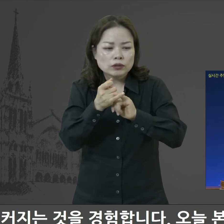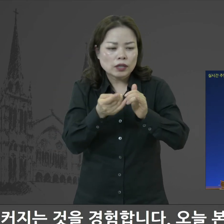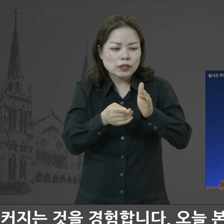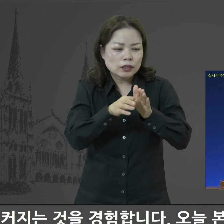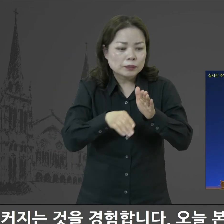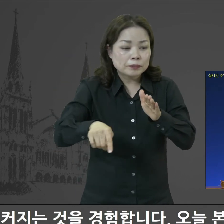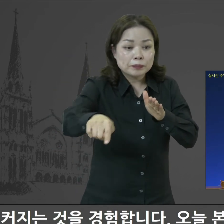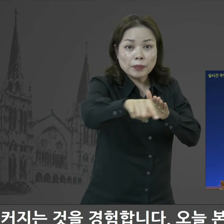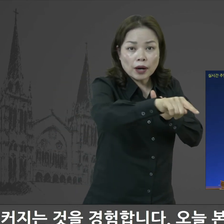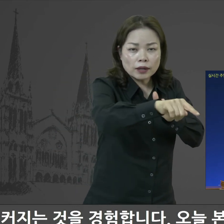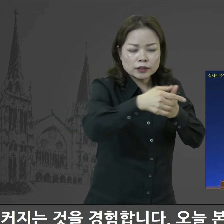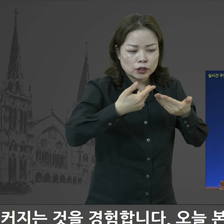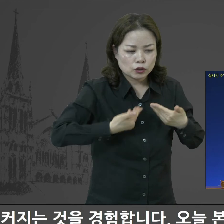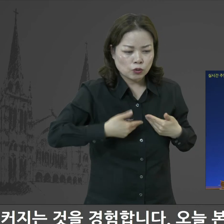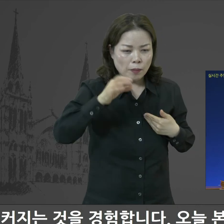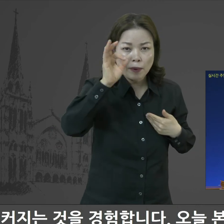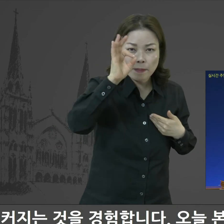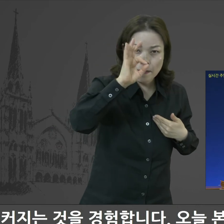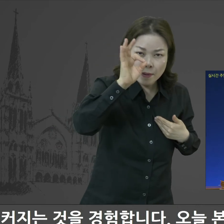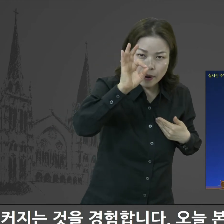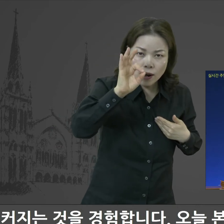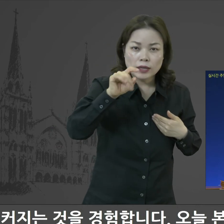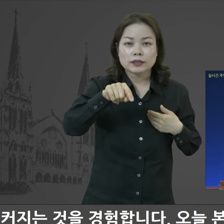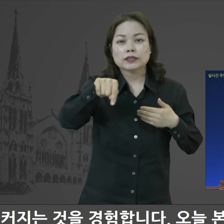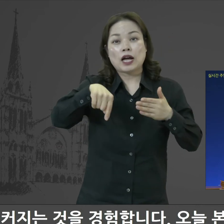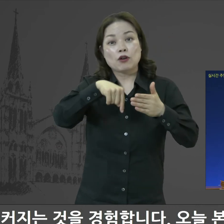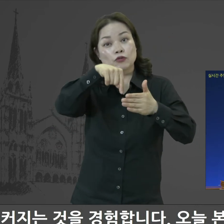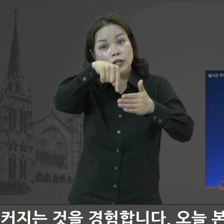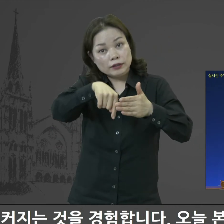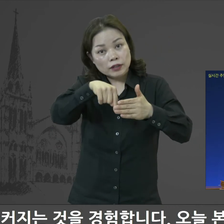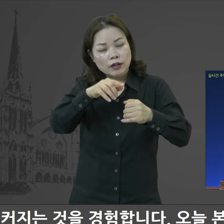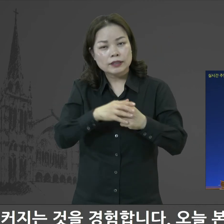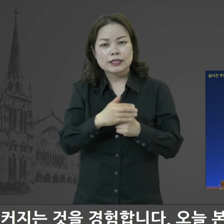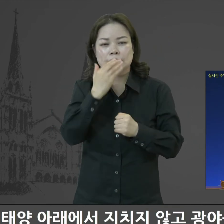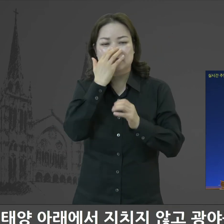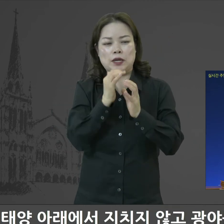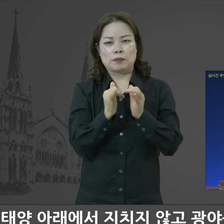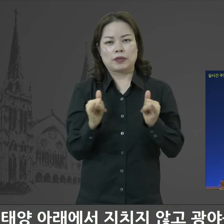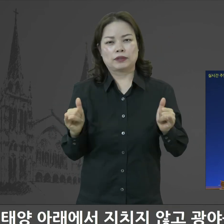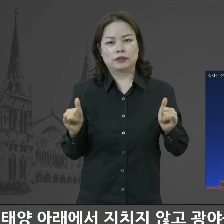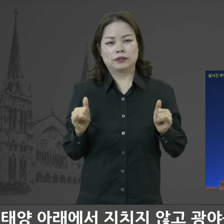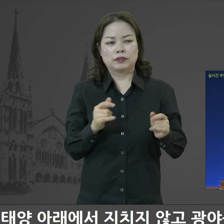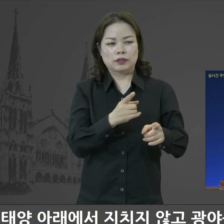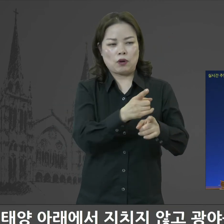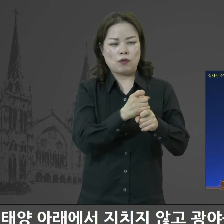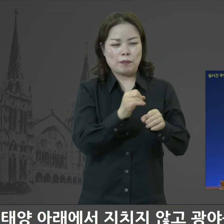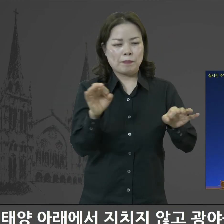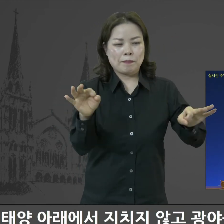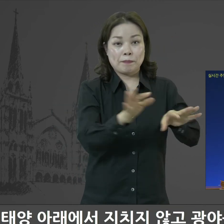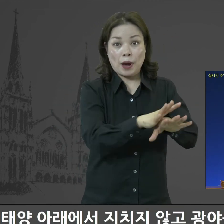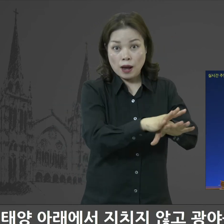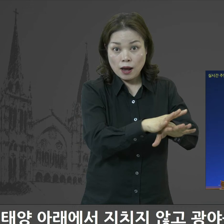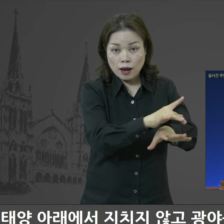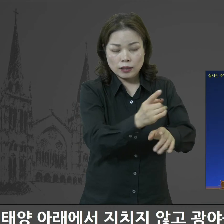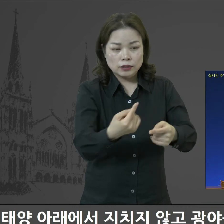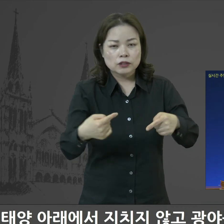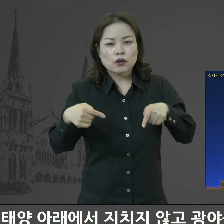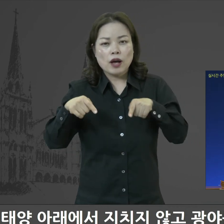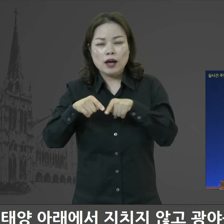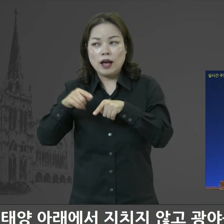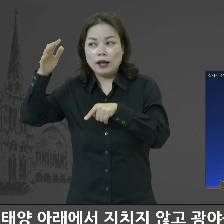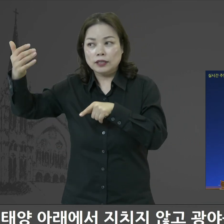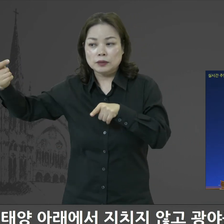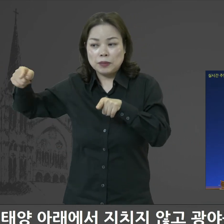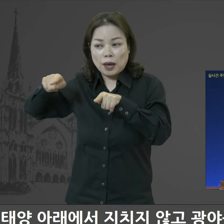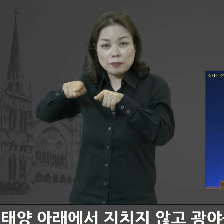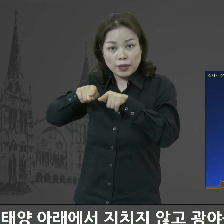이들보다 앞서가셔서 쉴 곳을 찾았고, 또 그 가운데서 이스라엘 백성들의 대적들을 흩으셨고, 그들과 함께